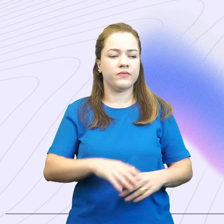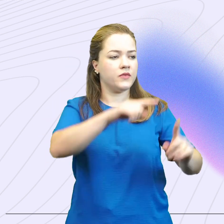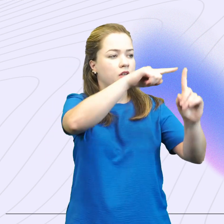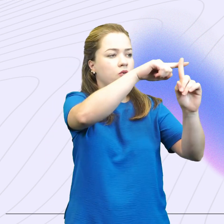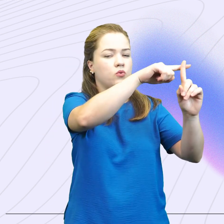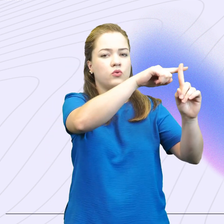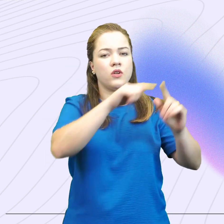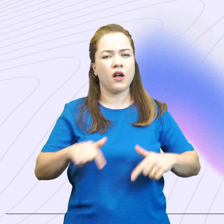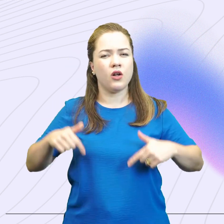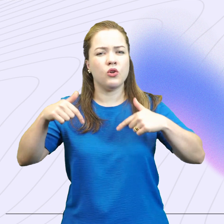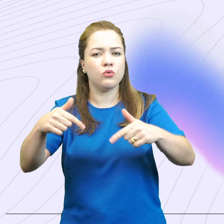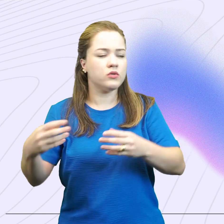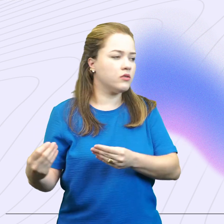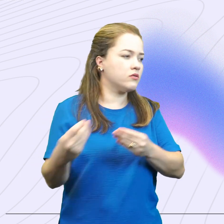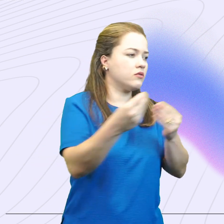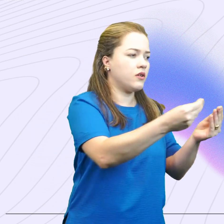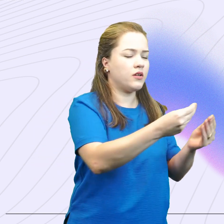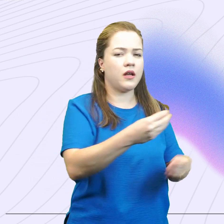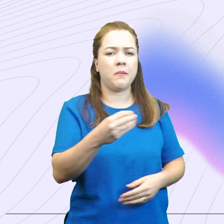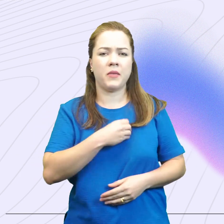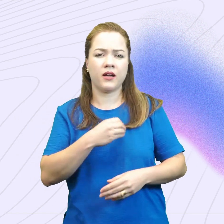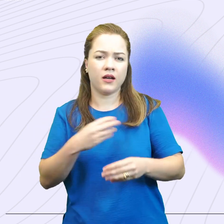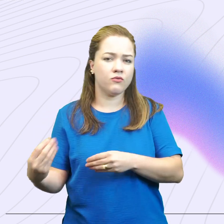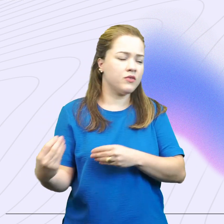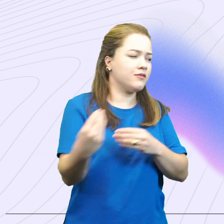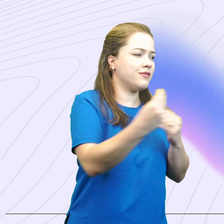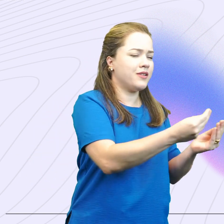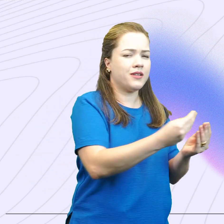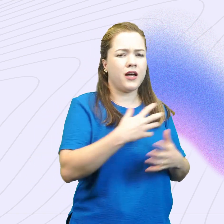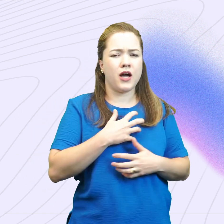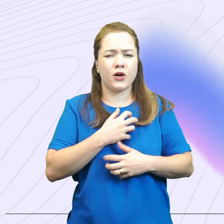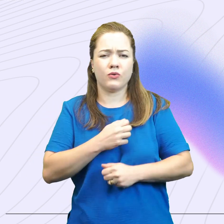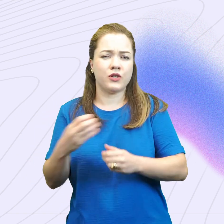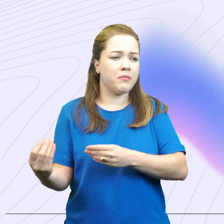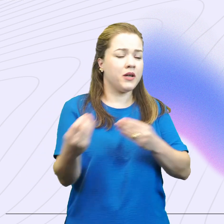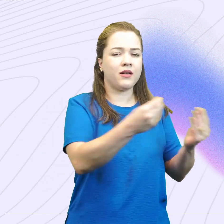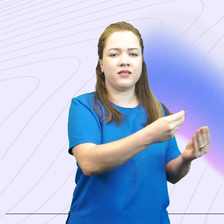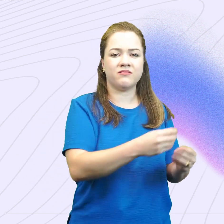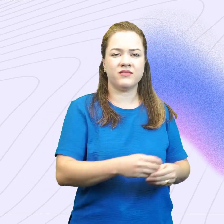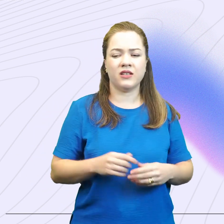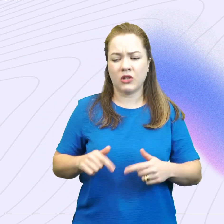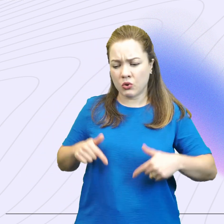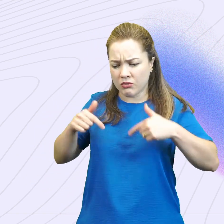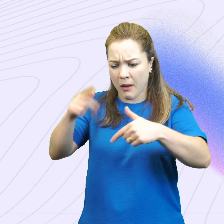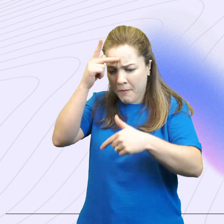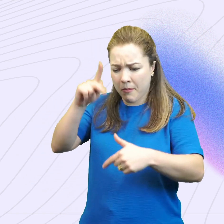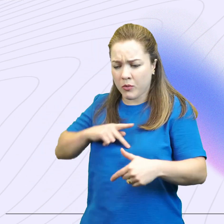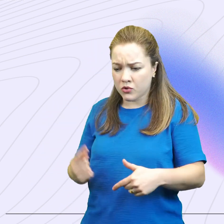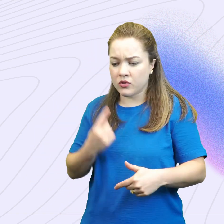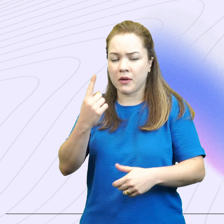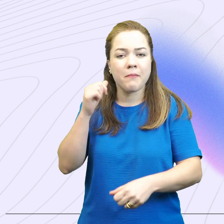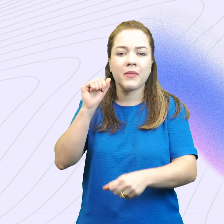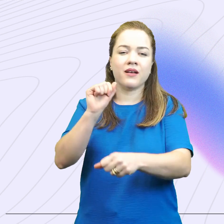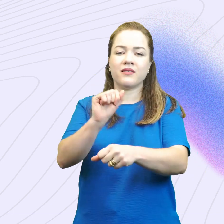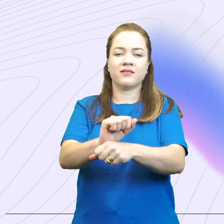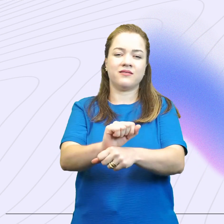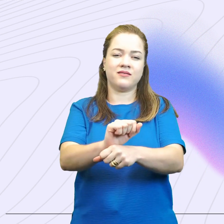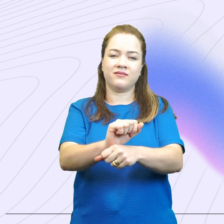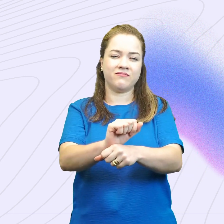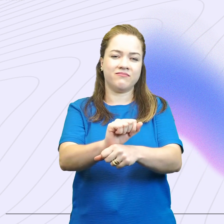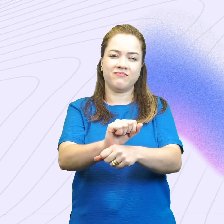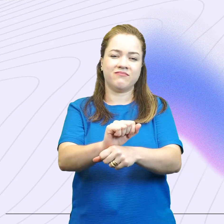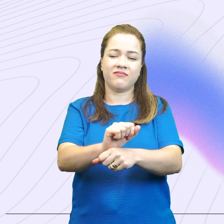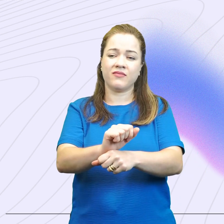angústias, o nosso pecado, é parar de lutar com a própria força. E talvez